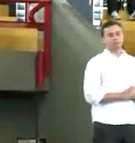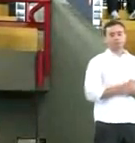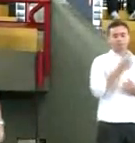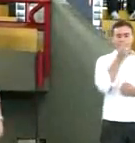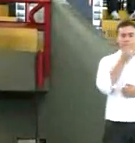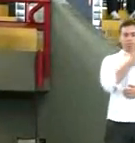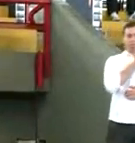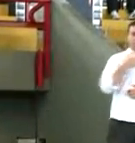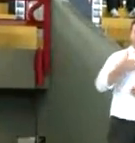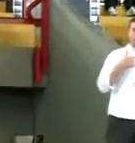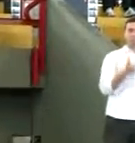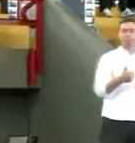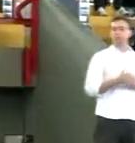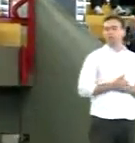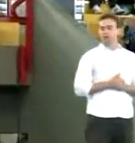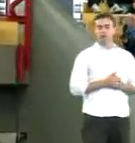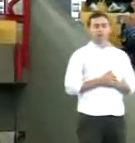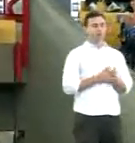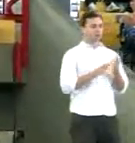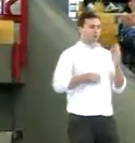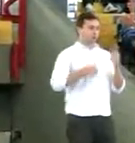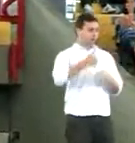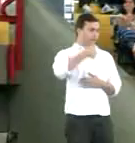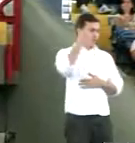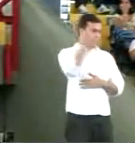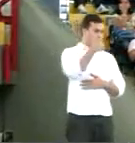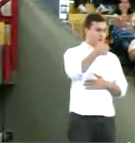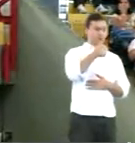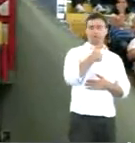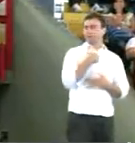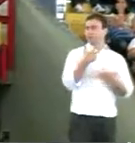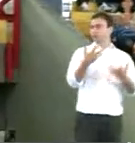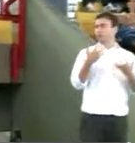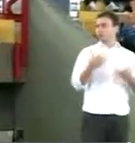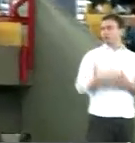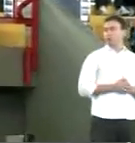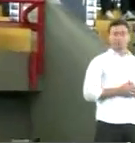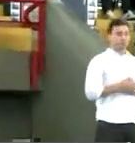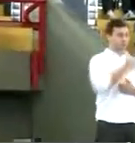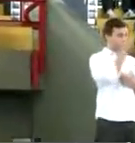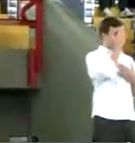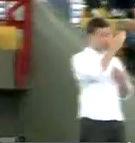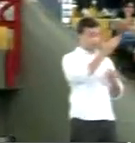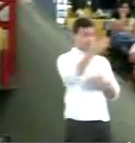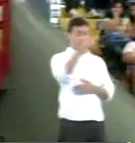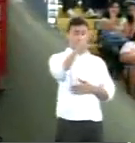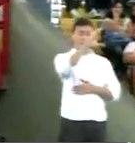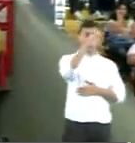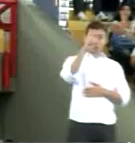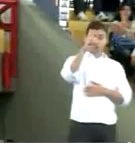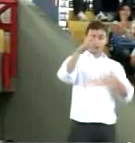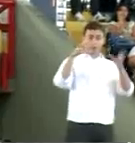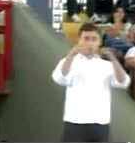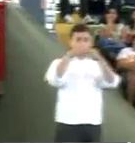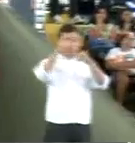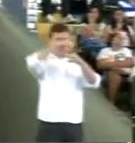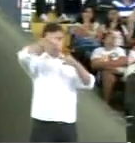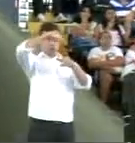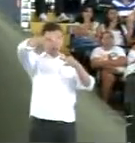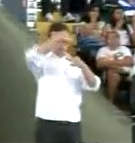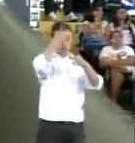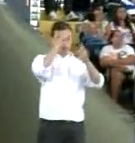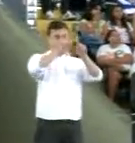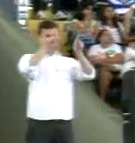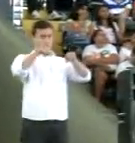Tudo bem? Galera, de antemão, queria agradecer a toda a coordenação do projeto da